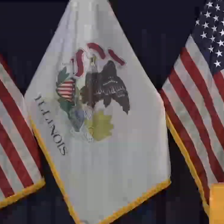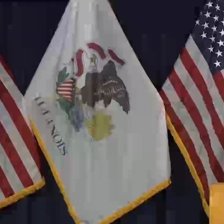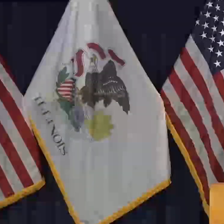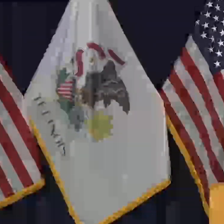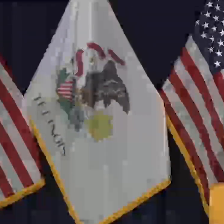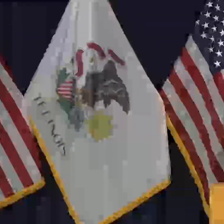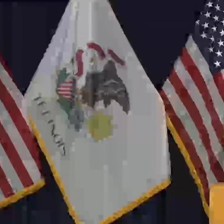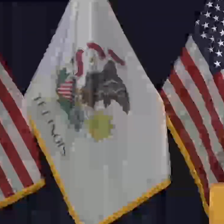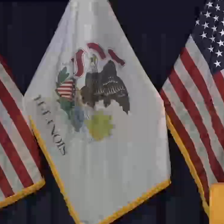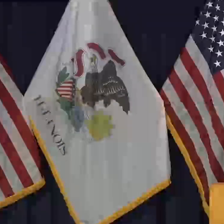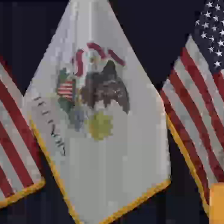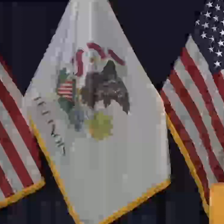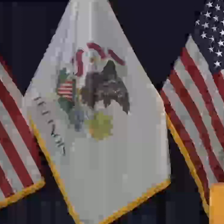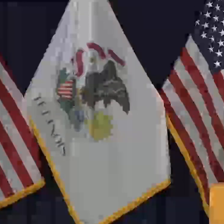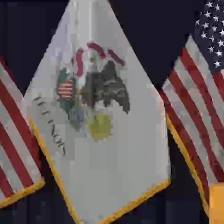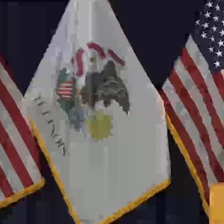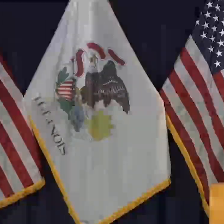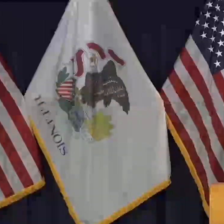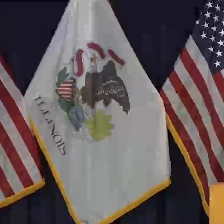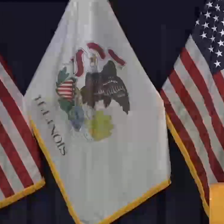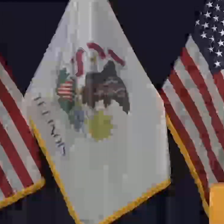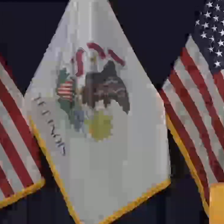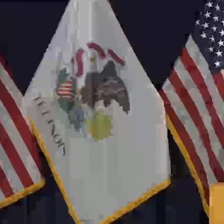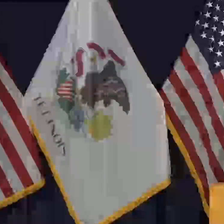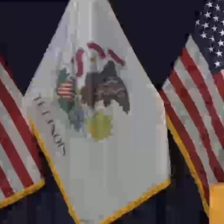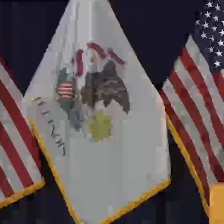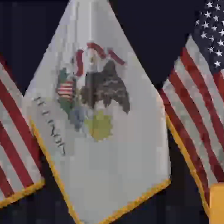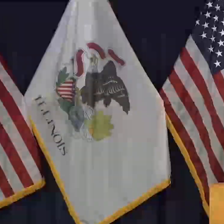préstamos gracias a la ayuda que hemos dado.